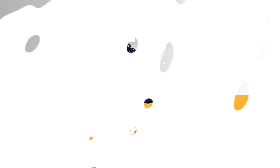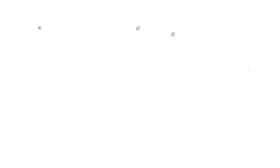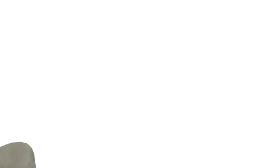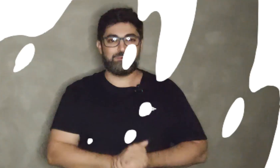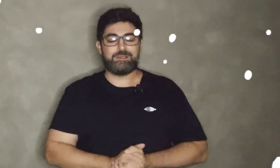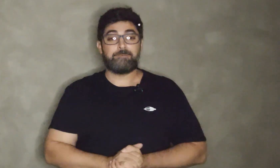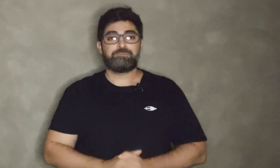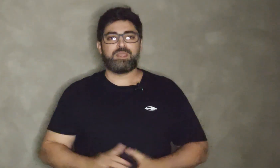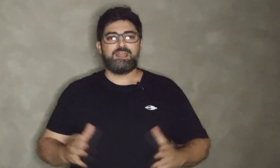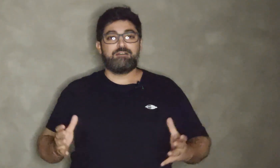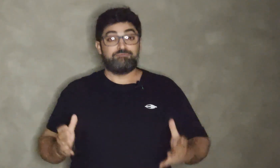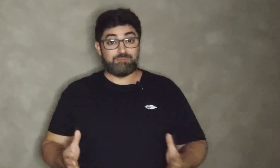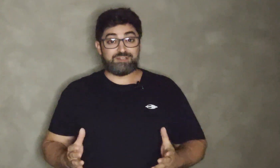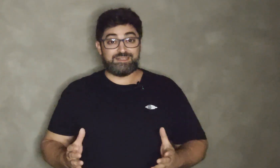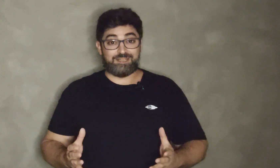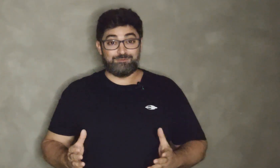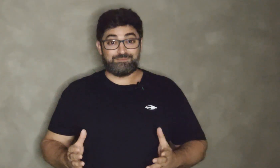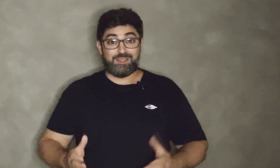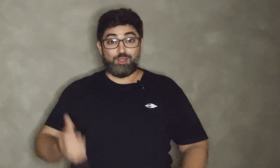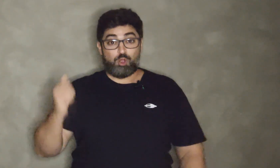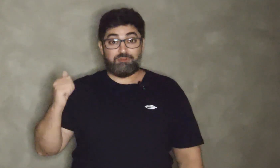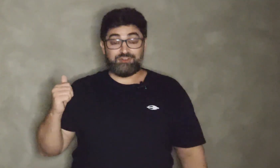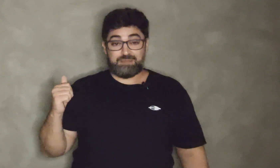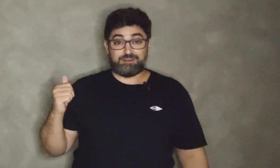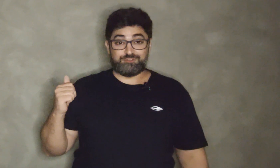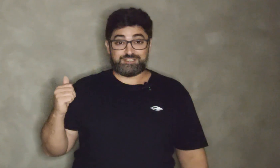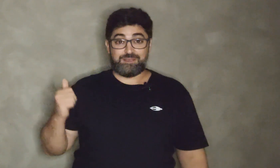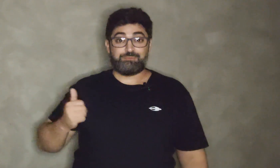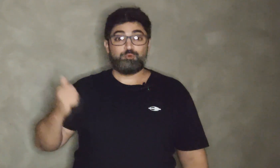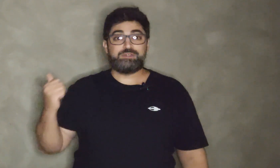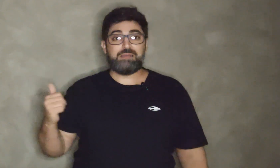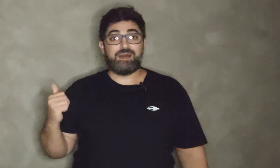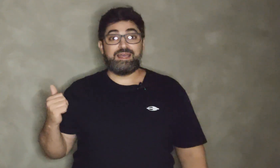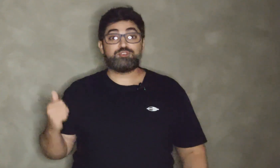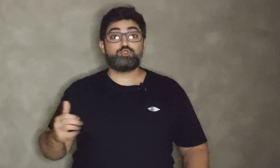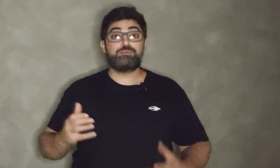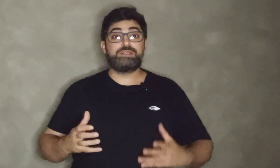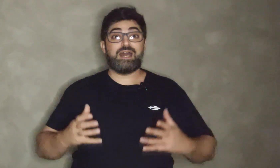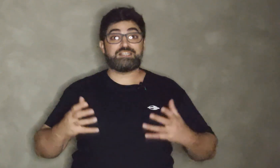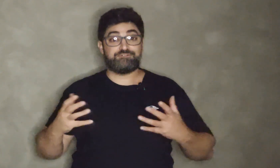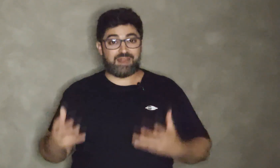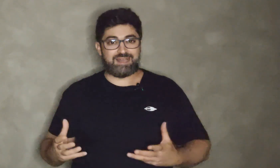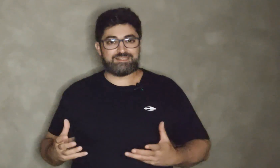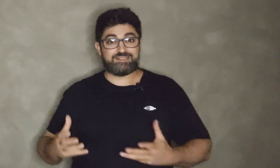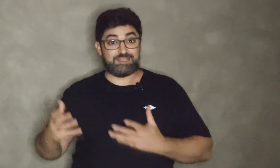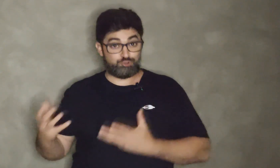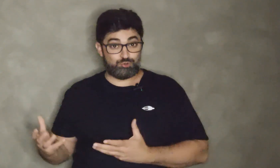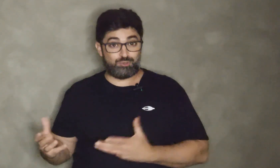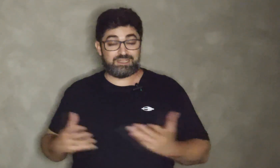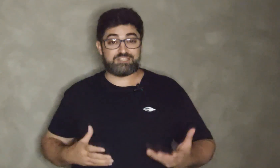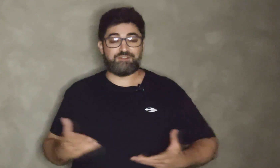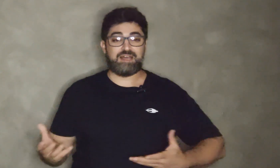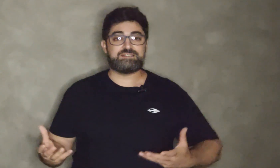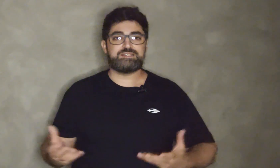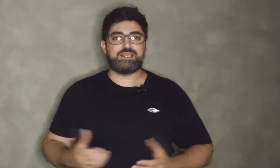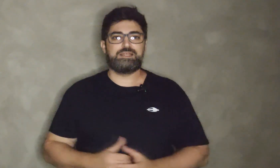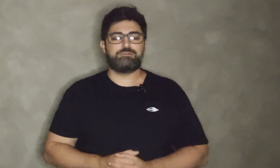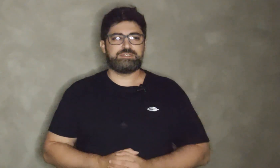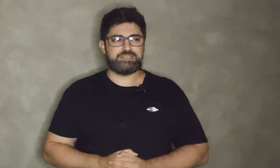Tá bom? Vamos lá então. Como eu falei para você, o tema é sobre as frases, a estrutura das frases em língua de